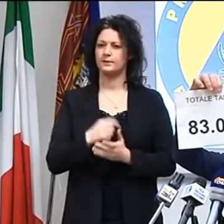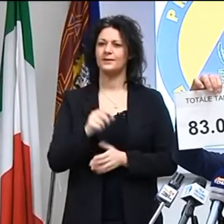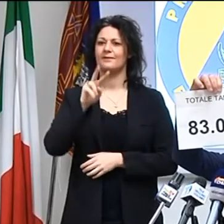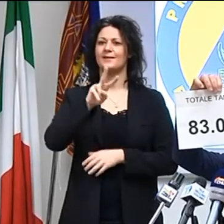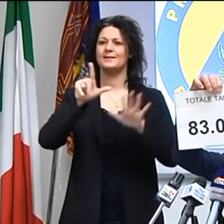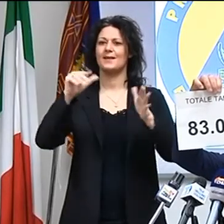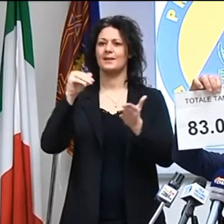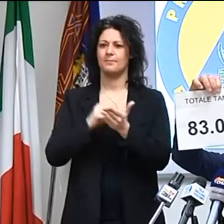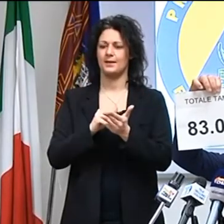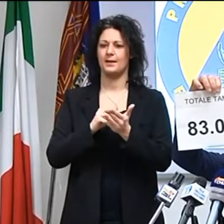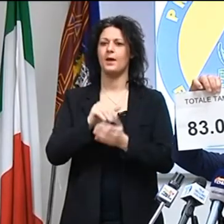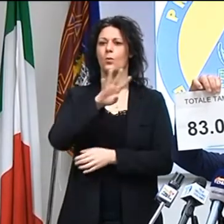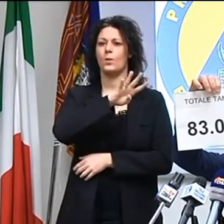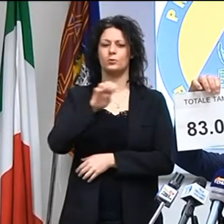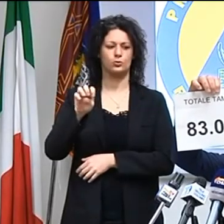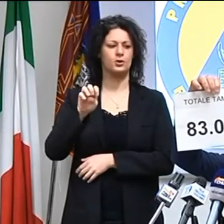27.436.